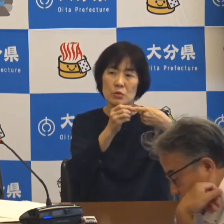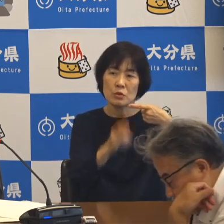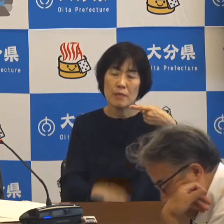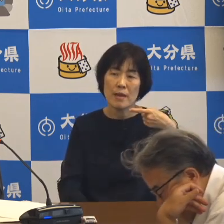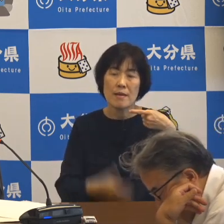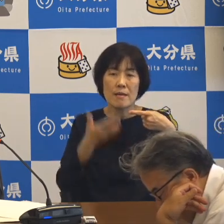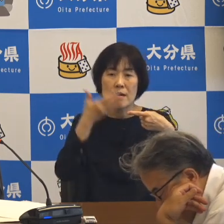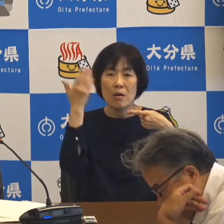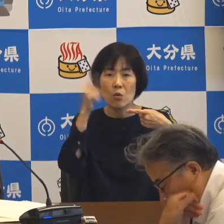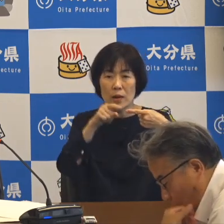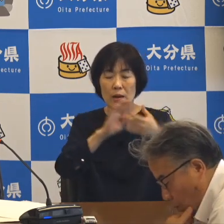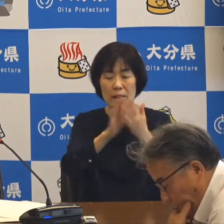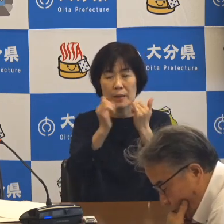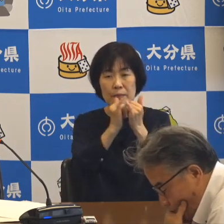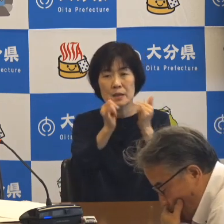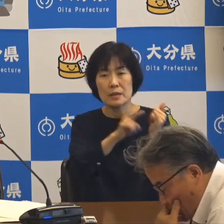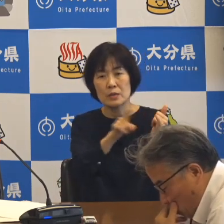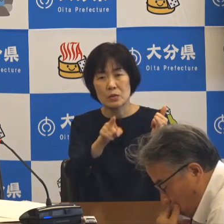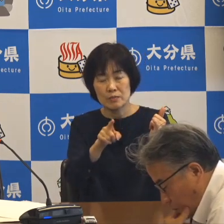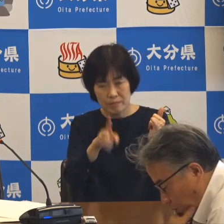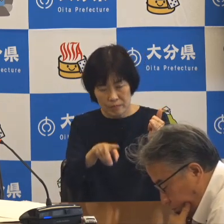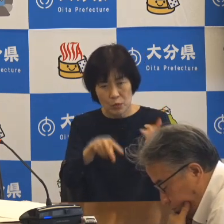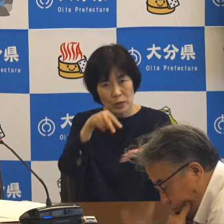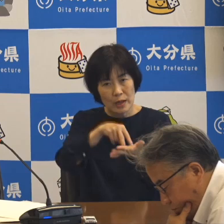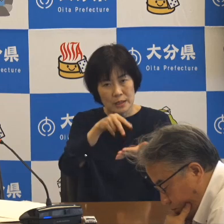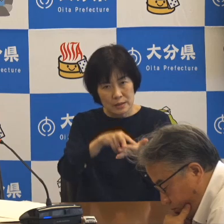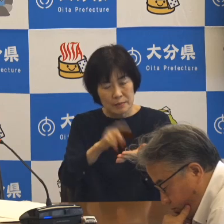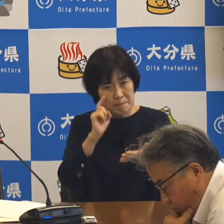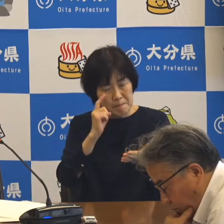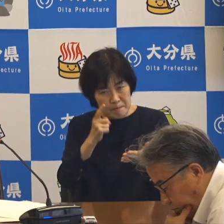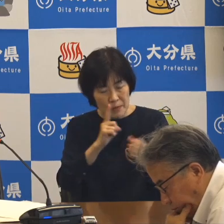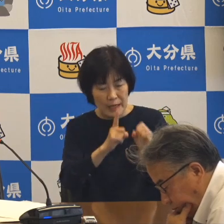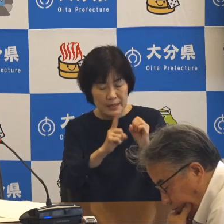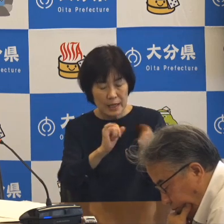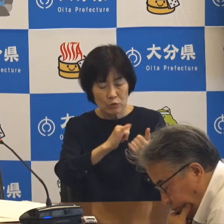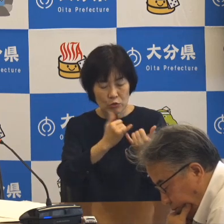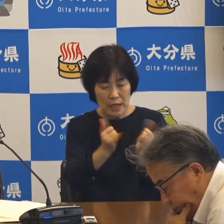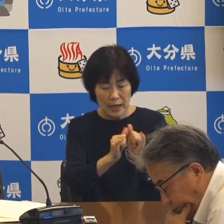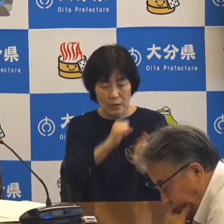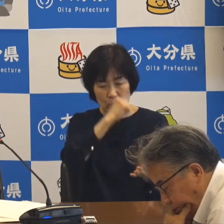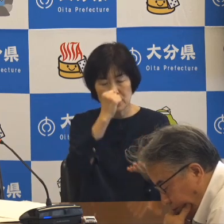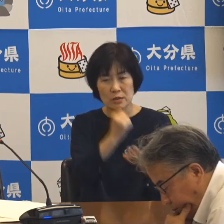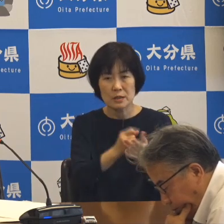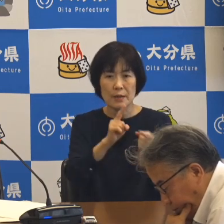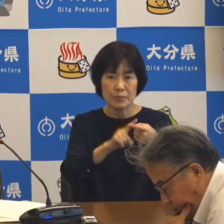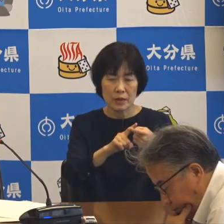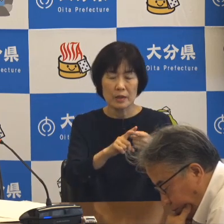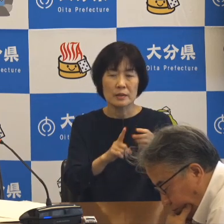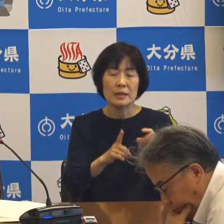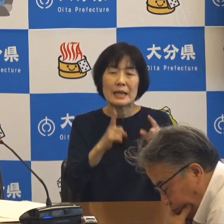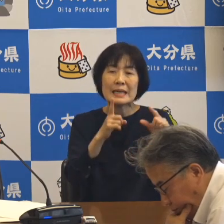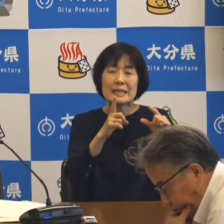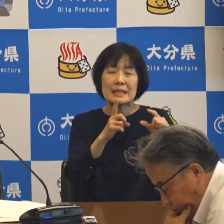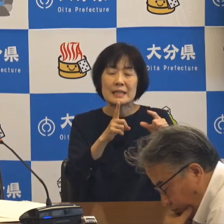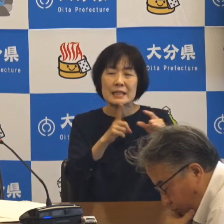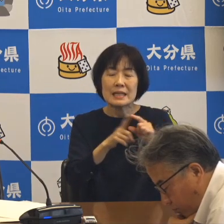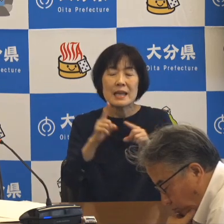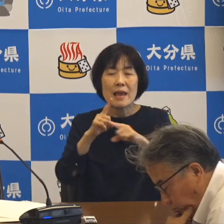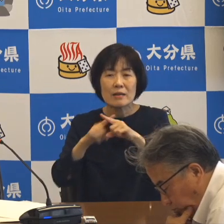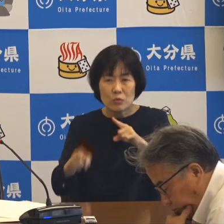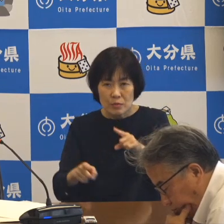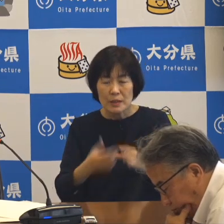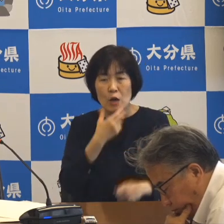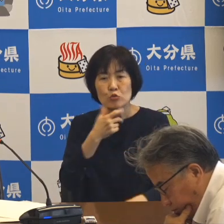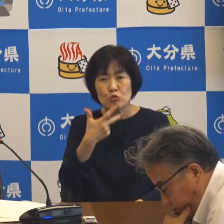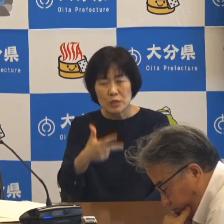の県民目線に立ったデジタル社会の実現ということで、DX、それから福祉、保健、防